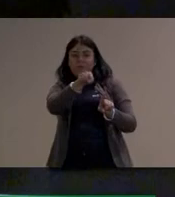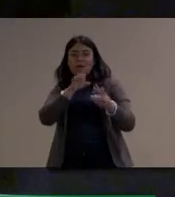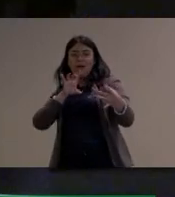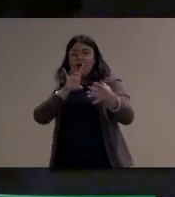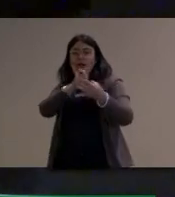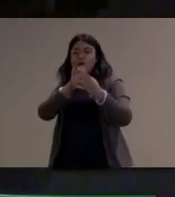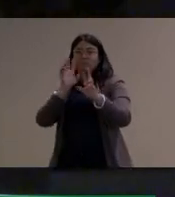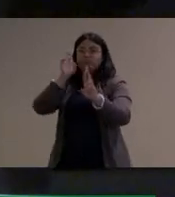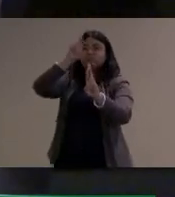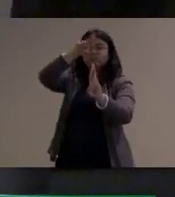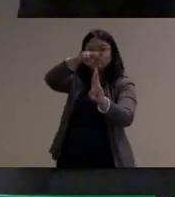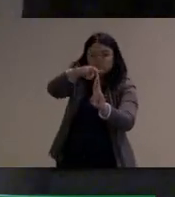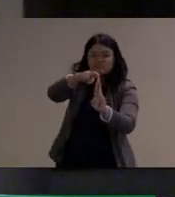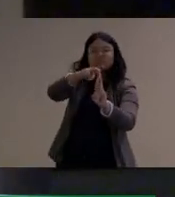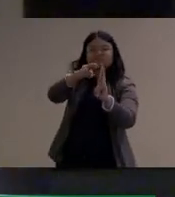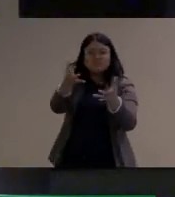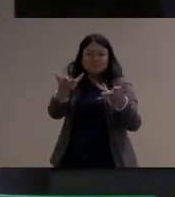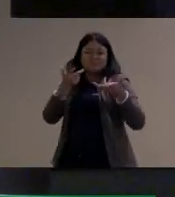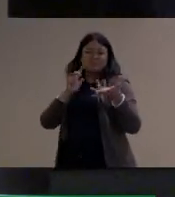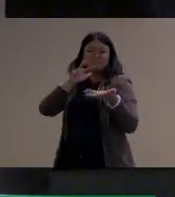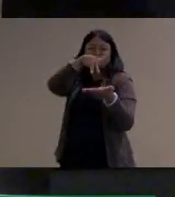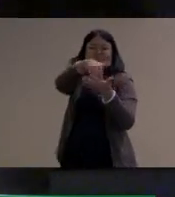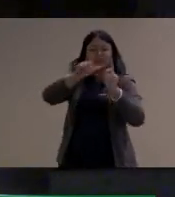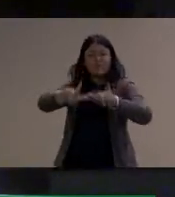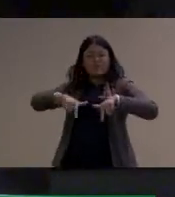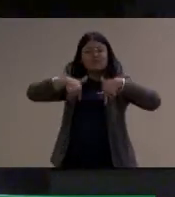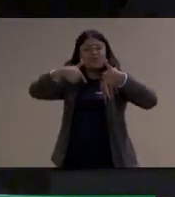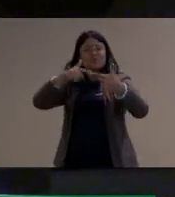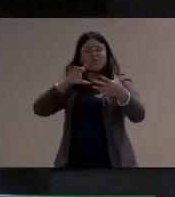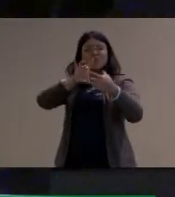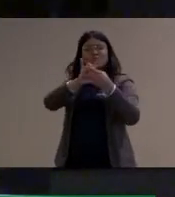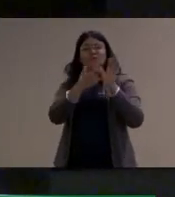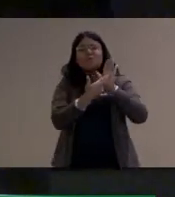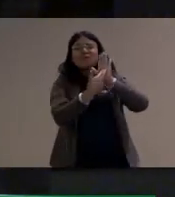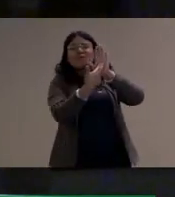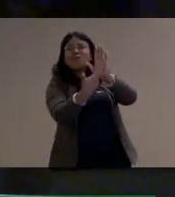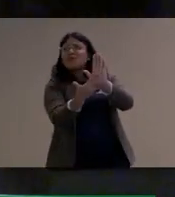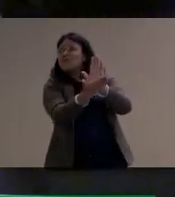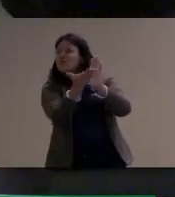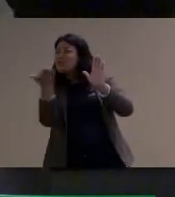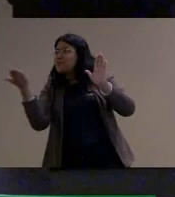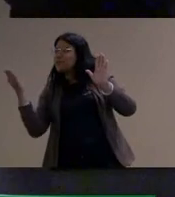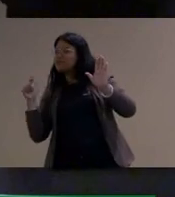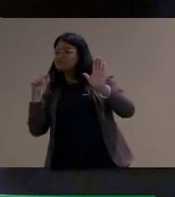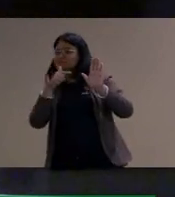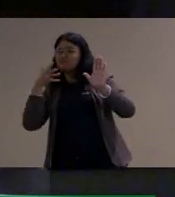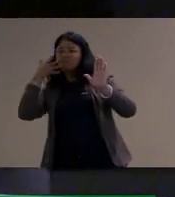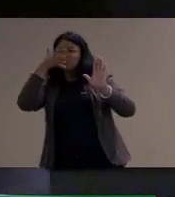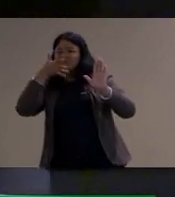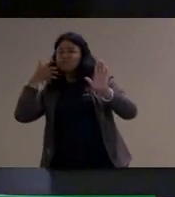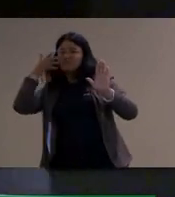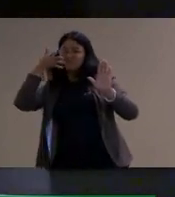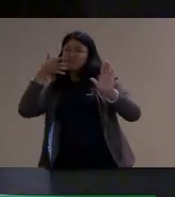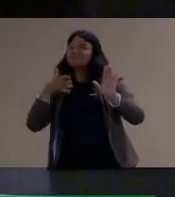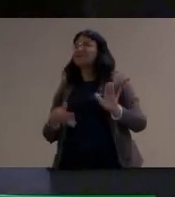servidora é o que é o meu lugar de isso aí